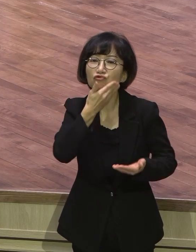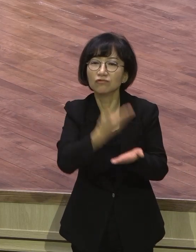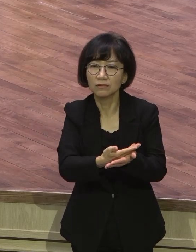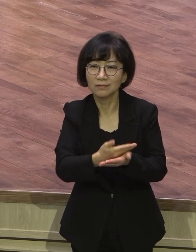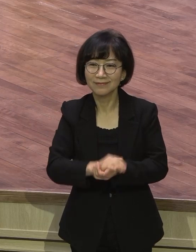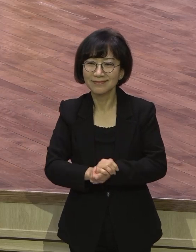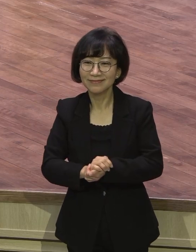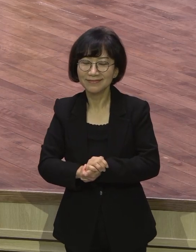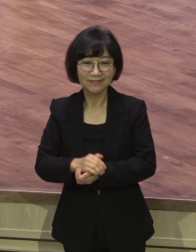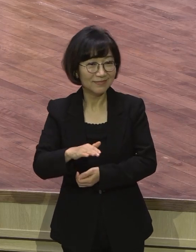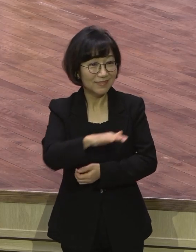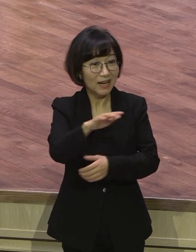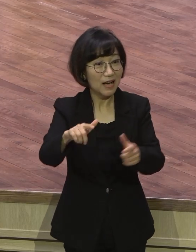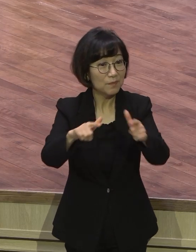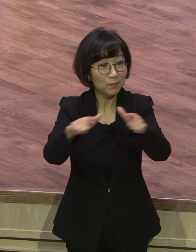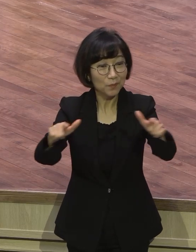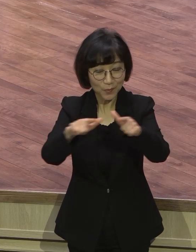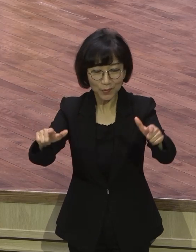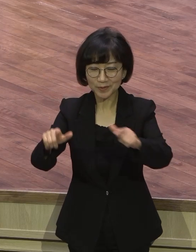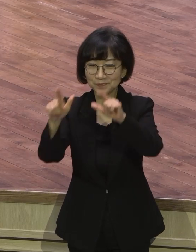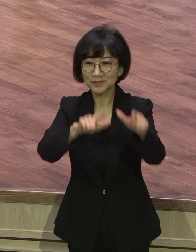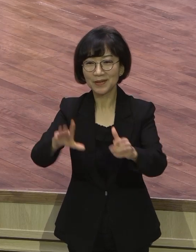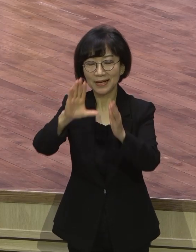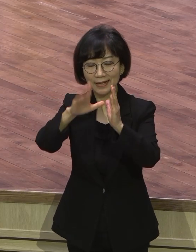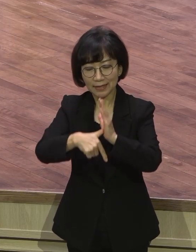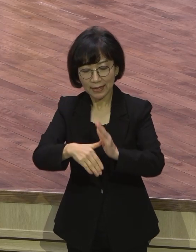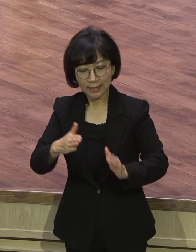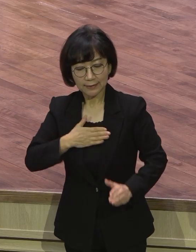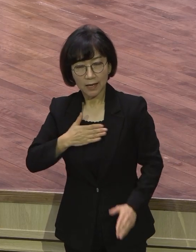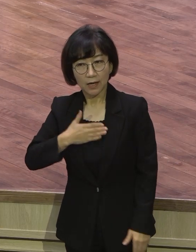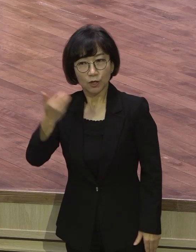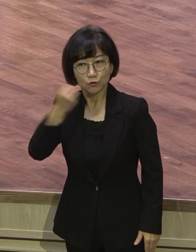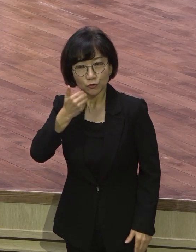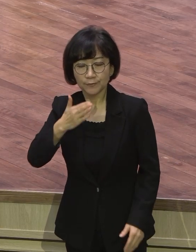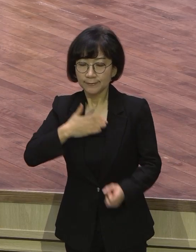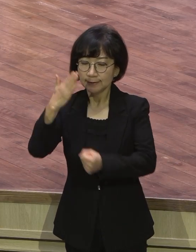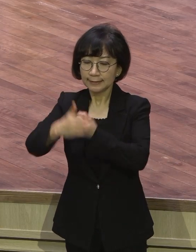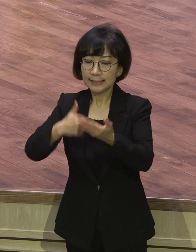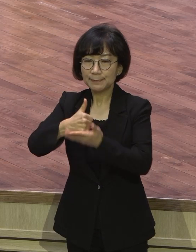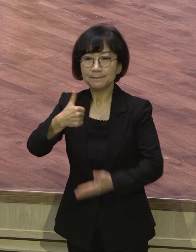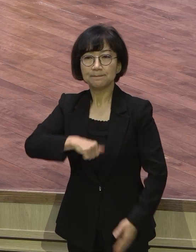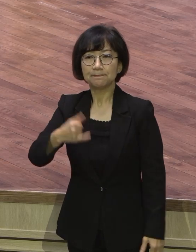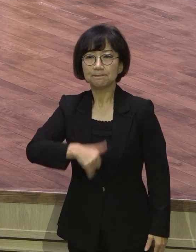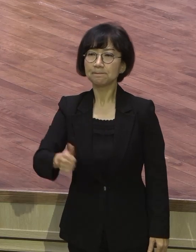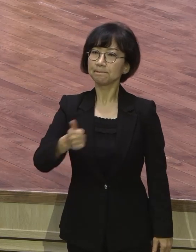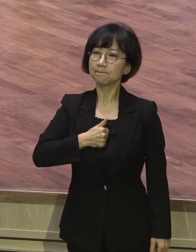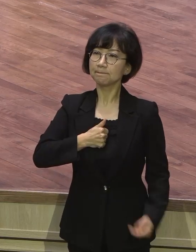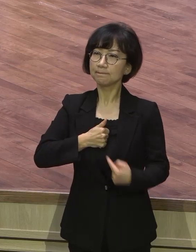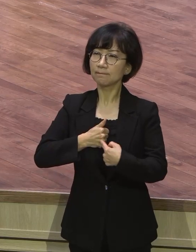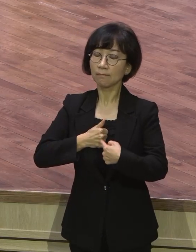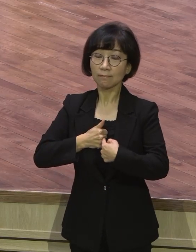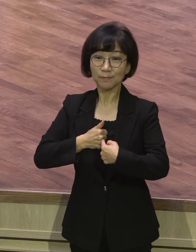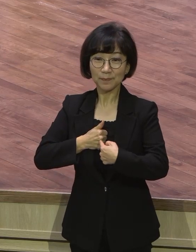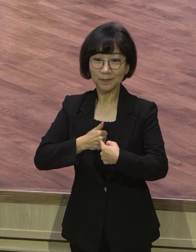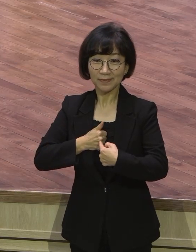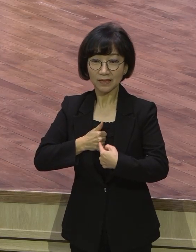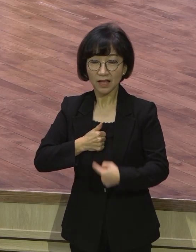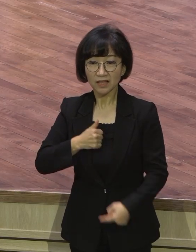일상생활하면서 여러분 과연 내가 얼마나 하나님의 자녀다 나는 하나님의 자녀다라는